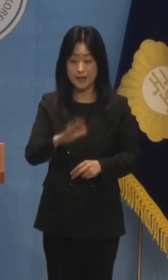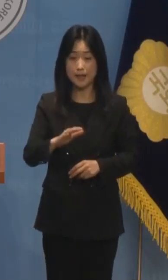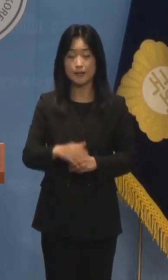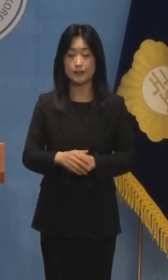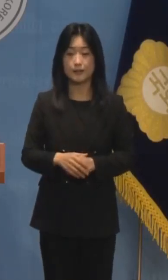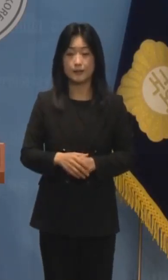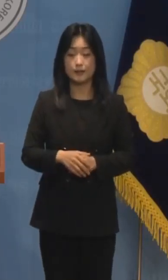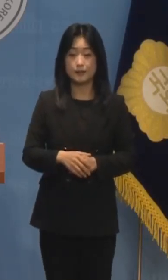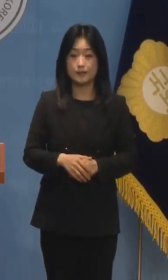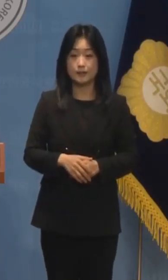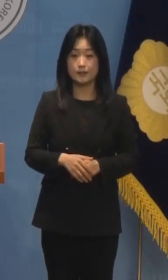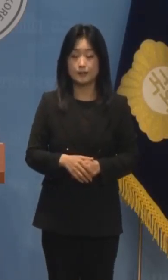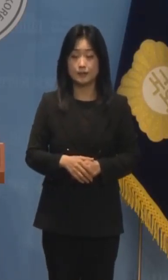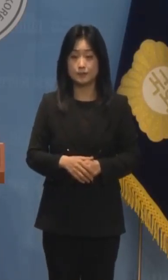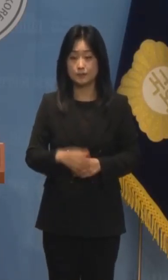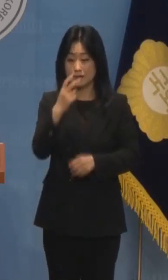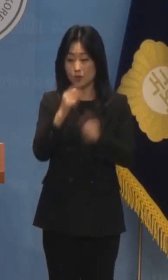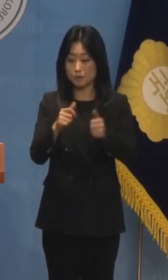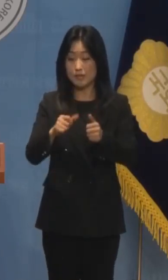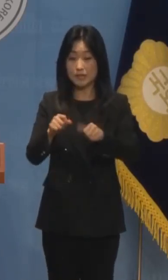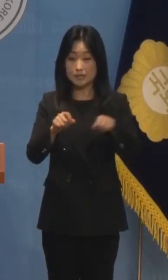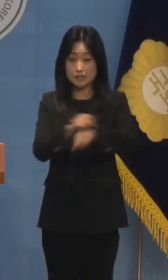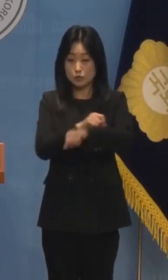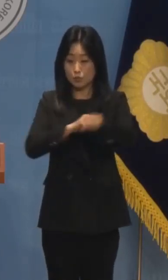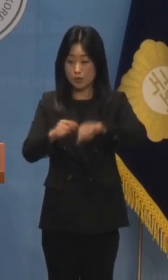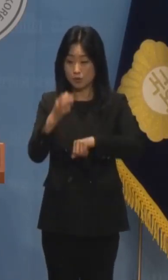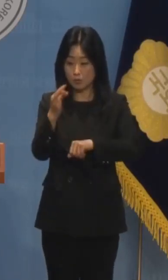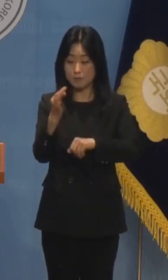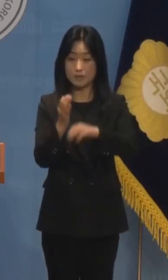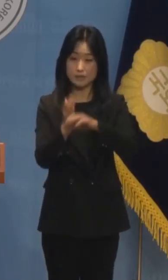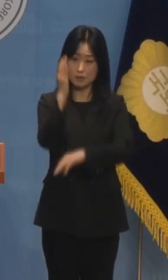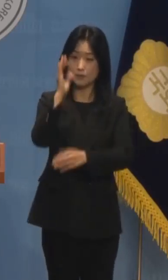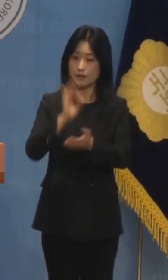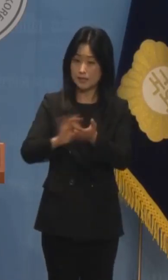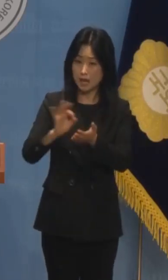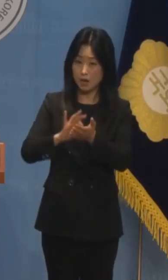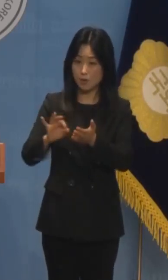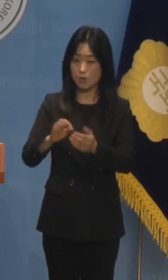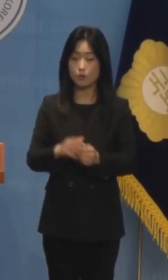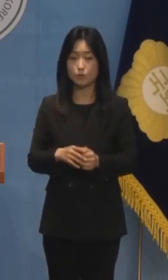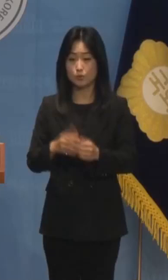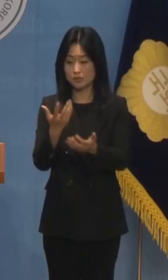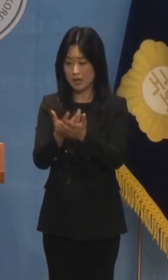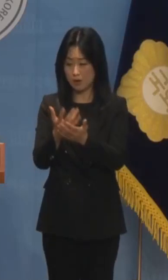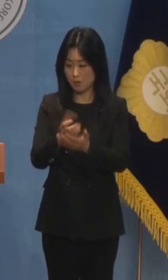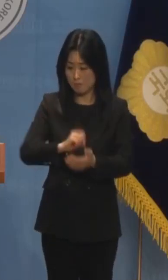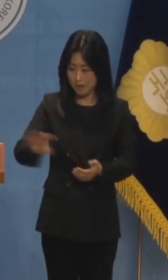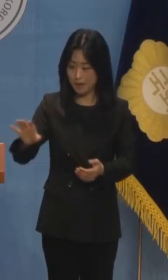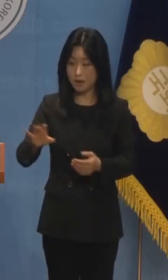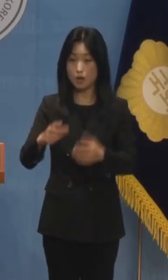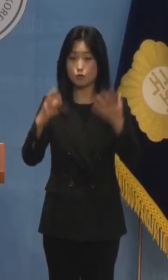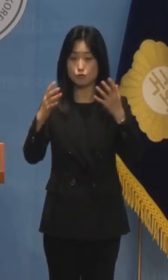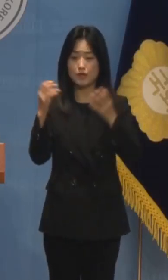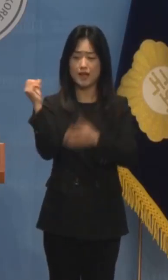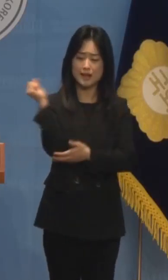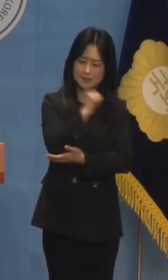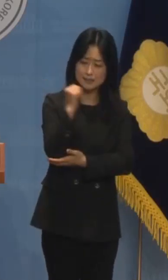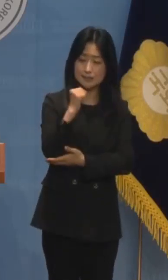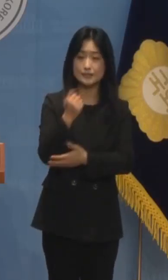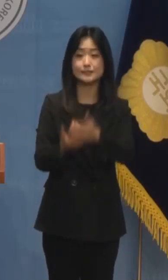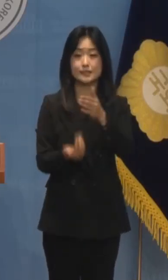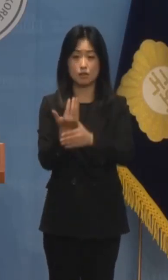법집행기관인 검찰의 특활비 오남용과 자료 폐기, 정보 은폐는 국가의 법질서를 흔드는 국기문란